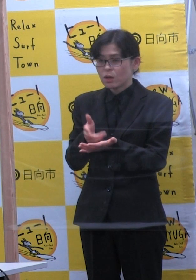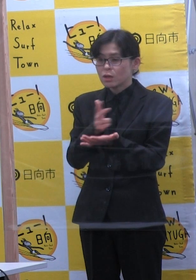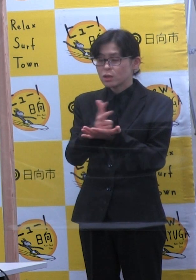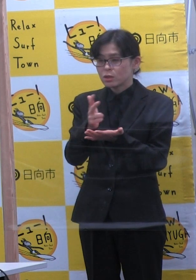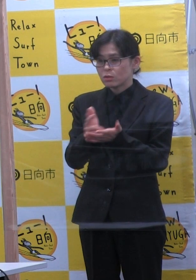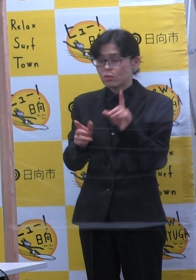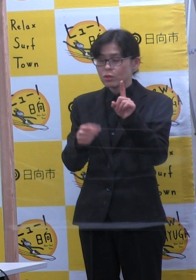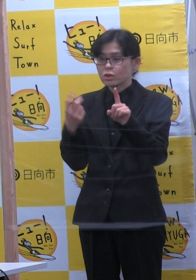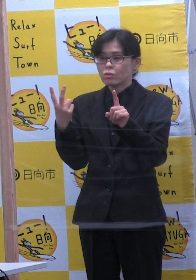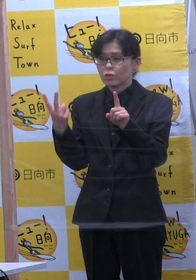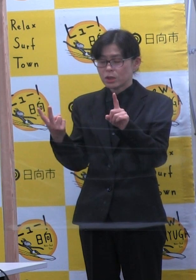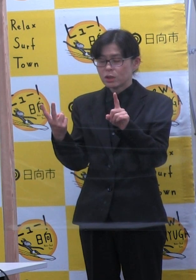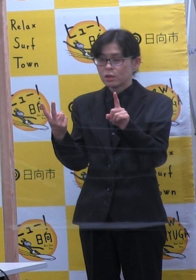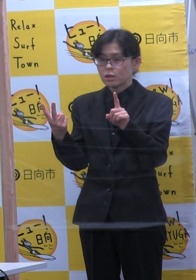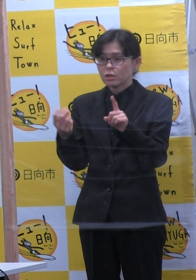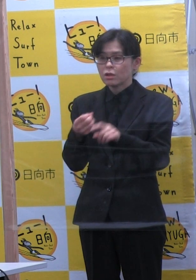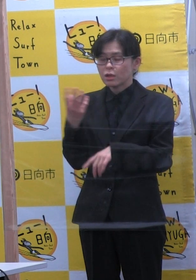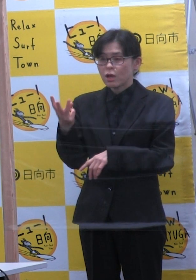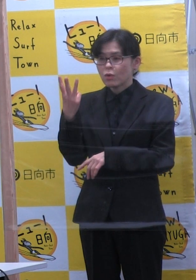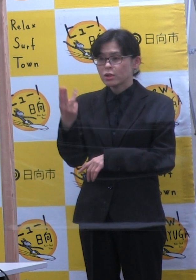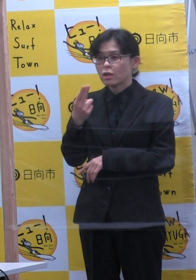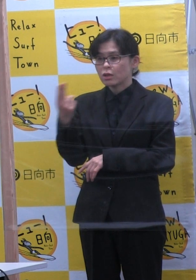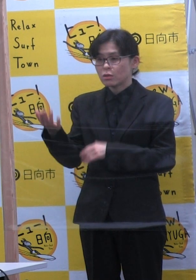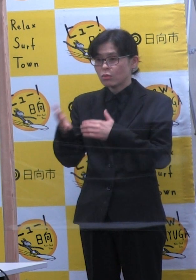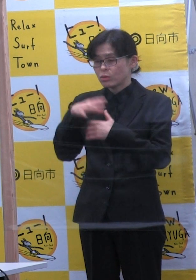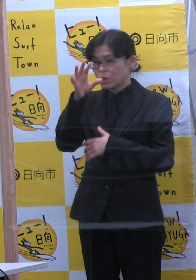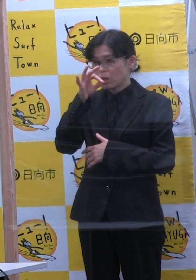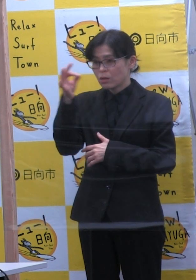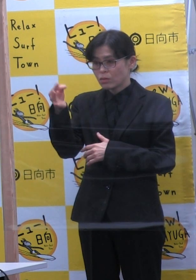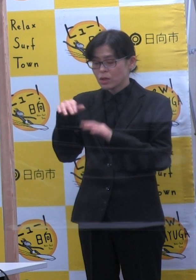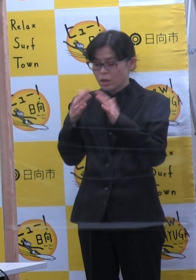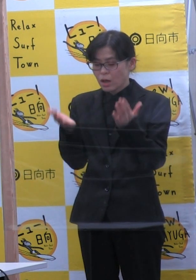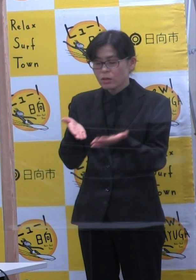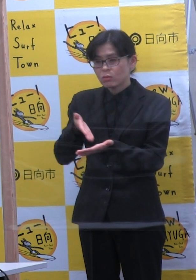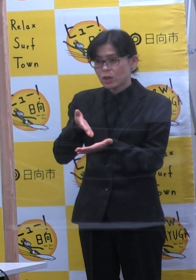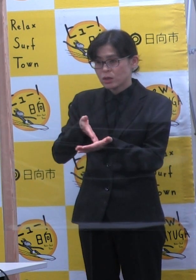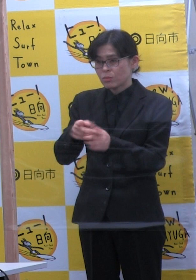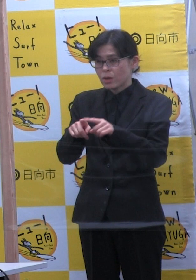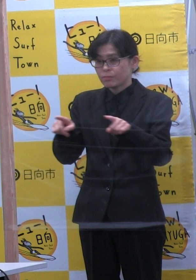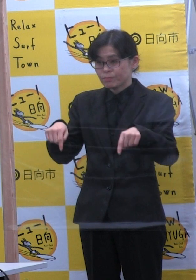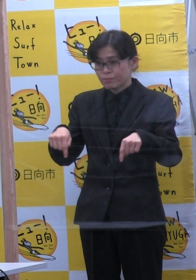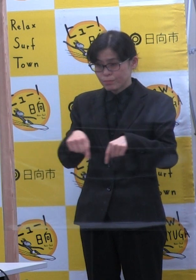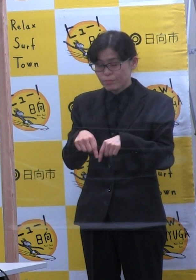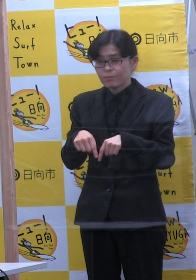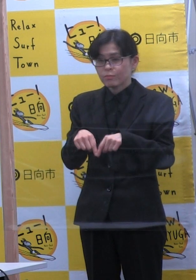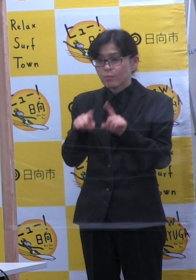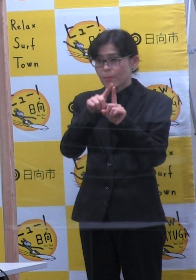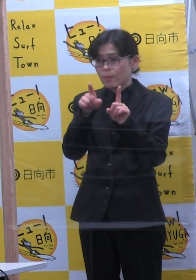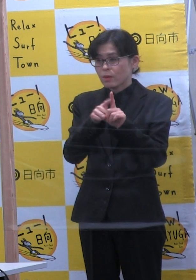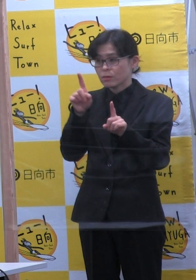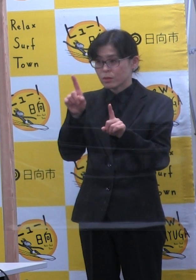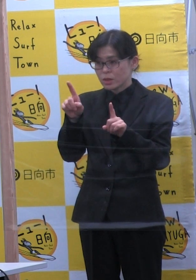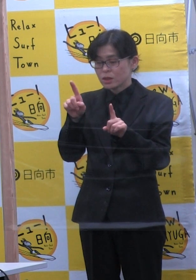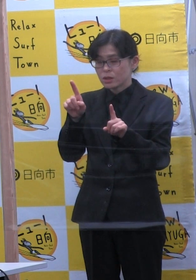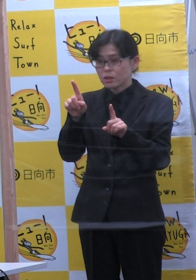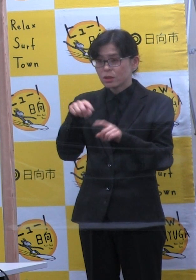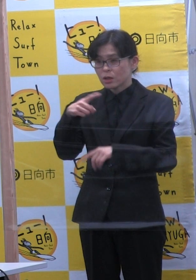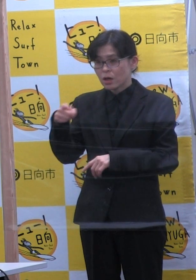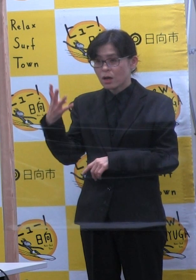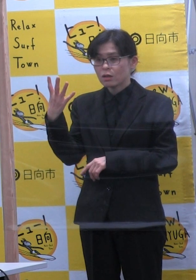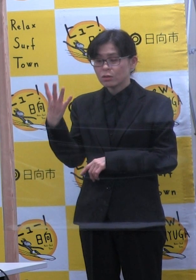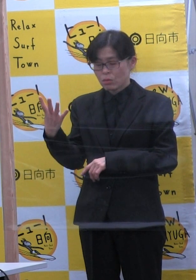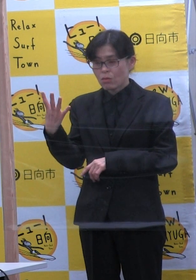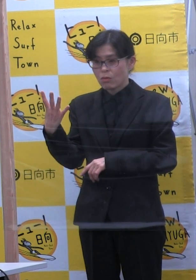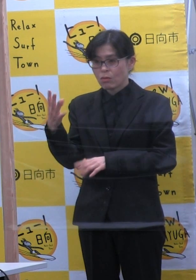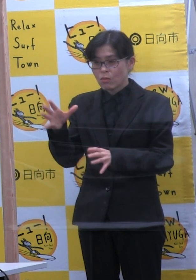1-2 令和3年度補正予算概要説明書の1ページから4